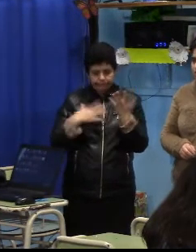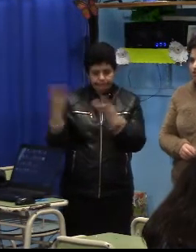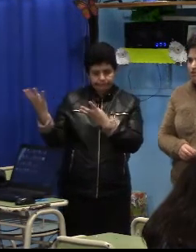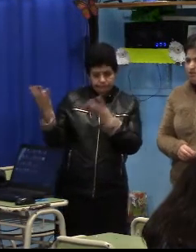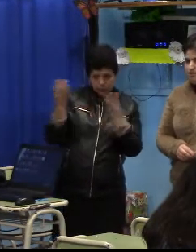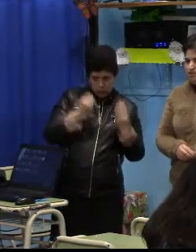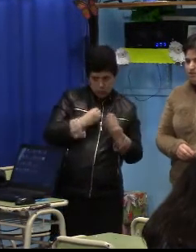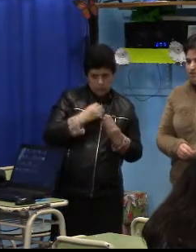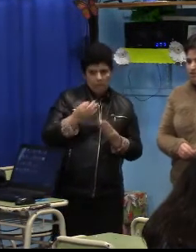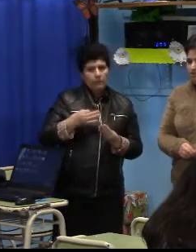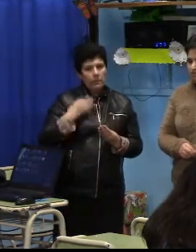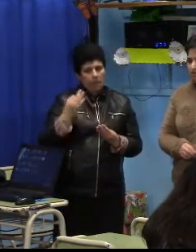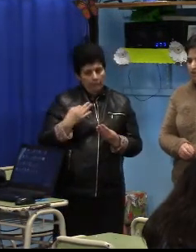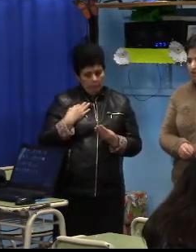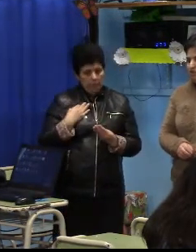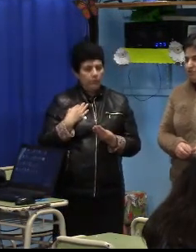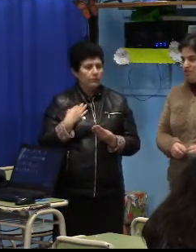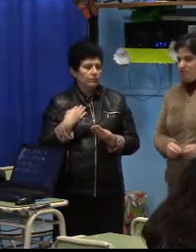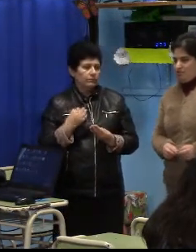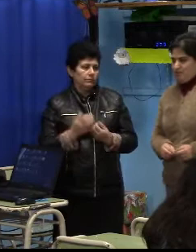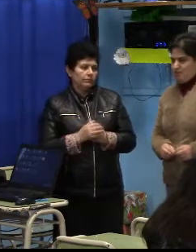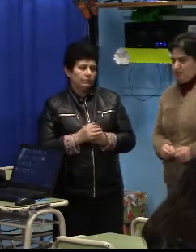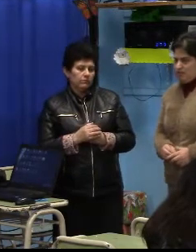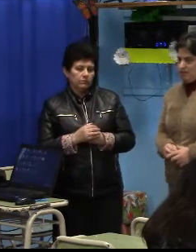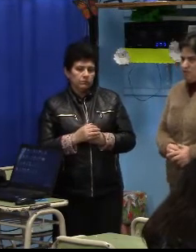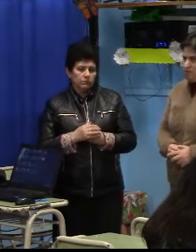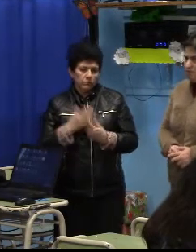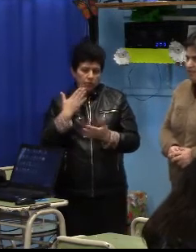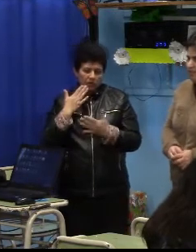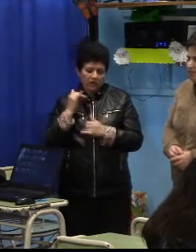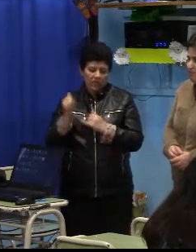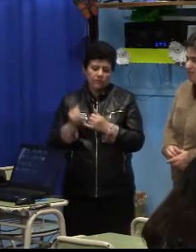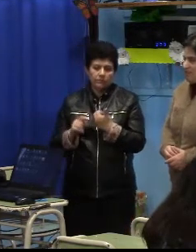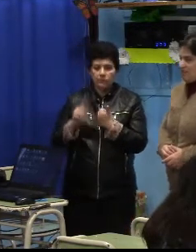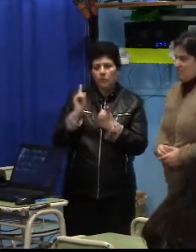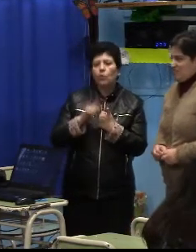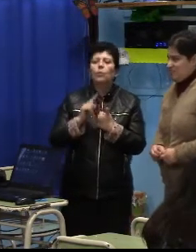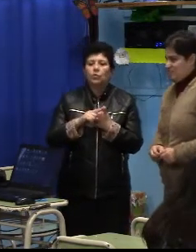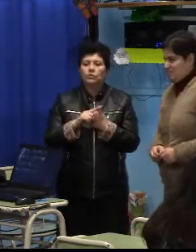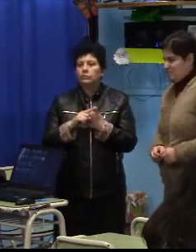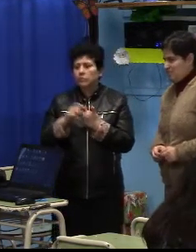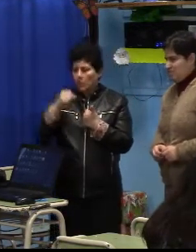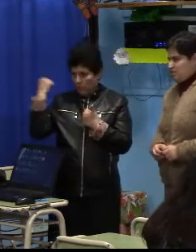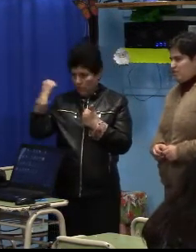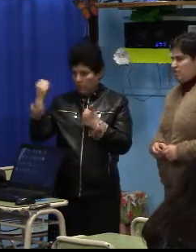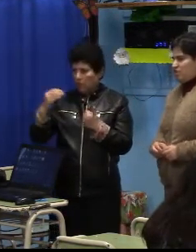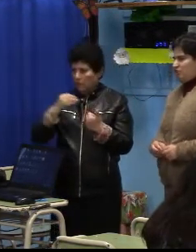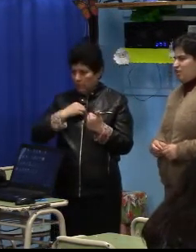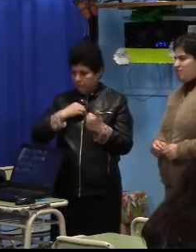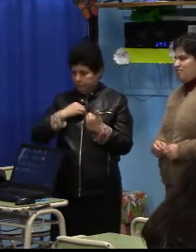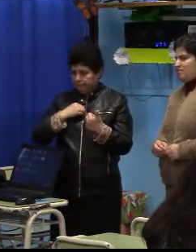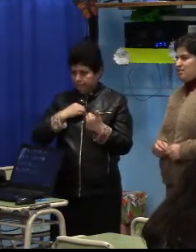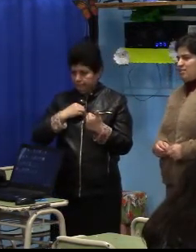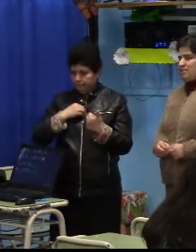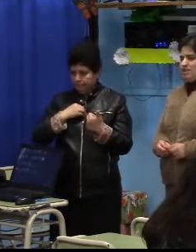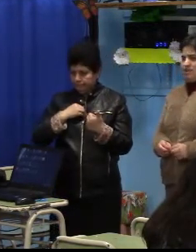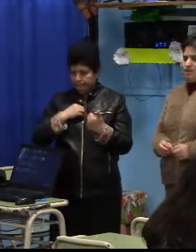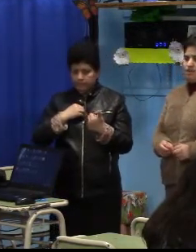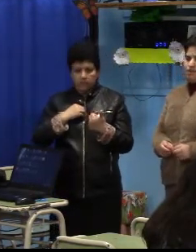vida. No iba a hablar de esto, pero una es la fe. La